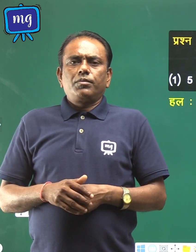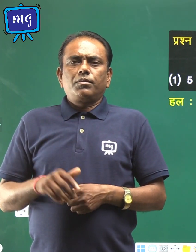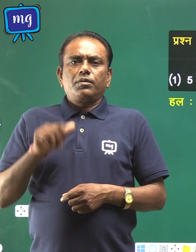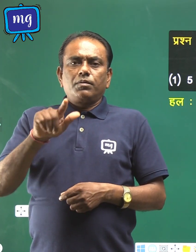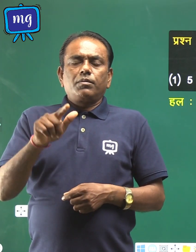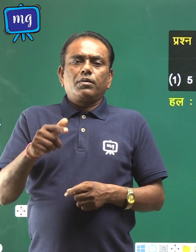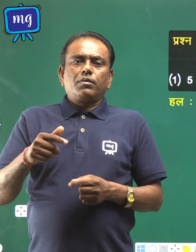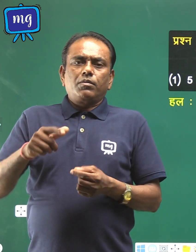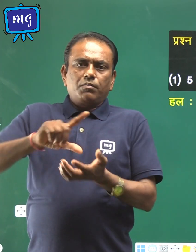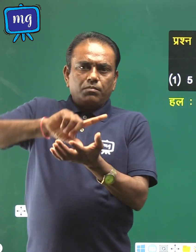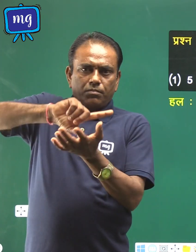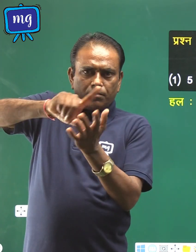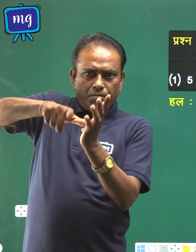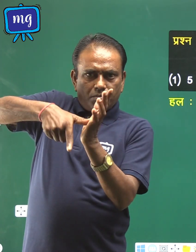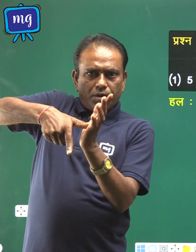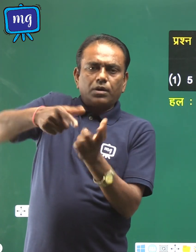फिर यहाँ से हम प्रकार को